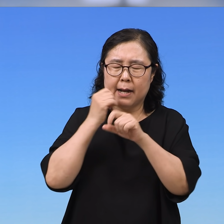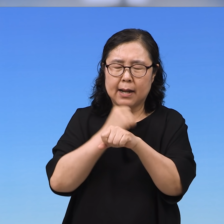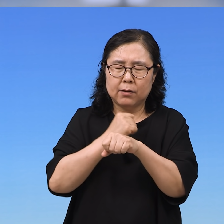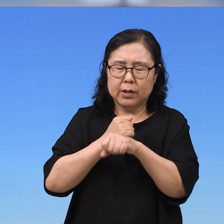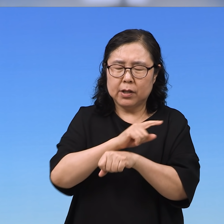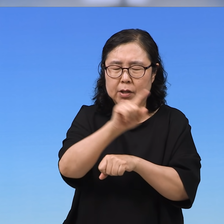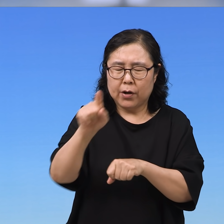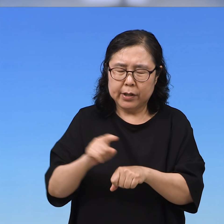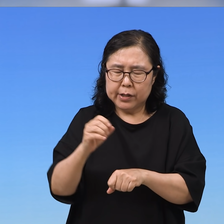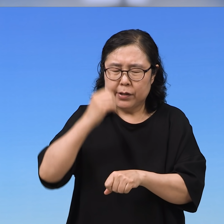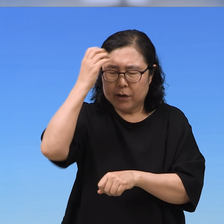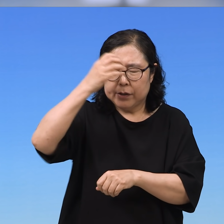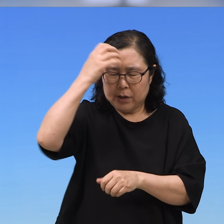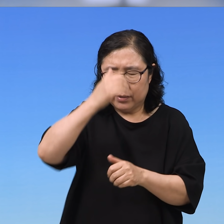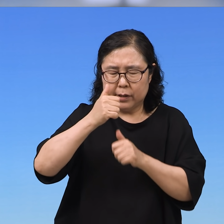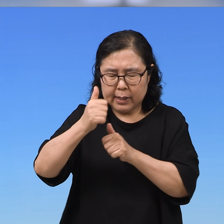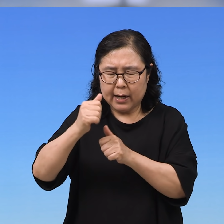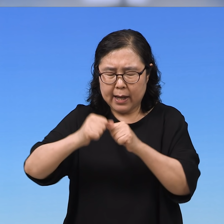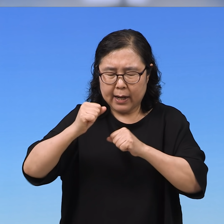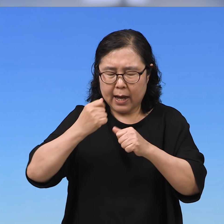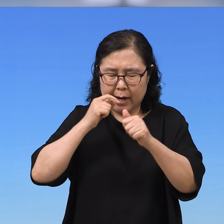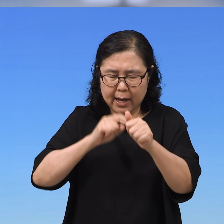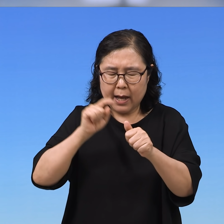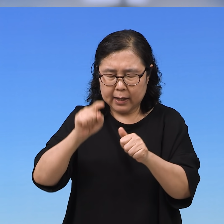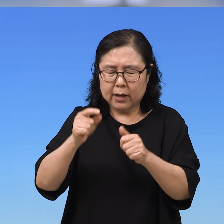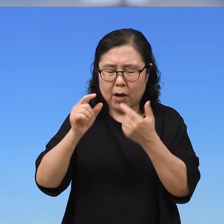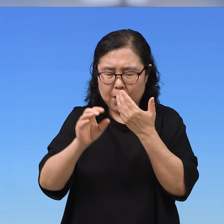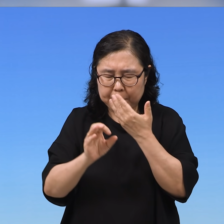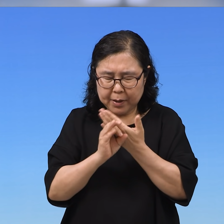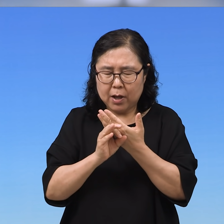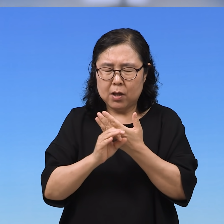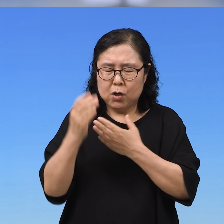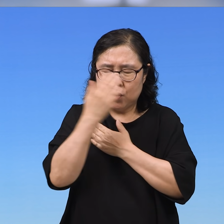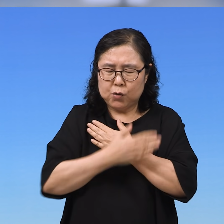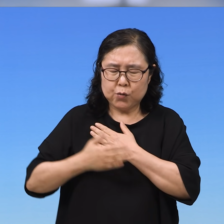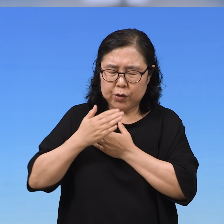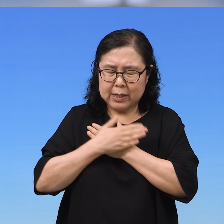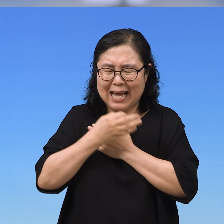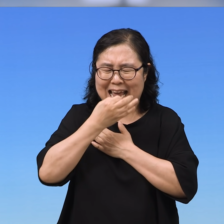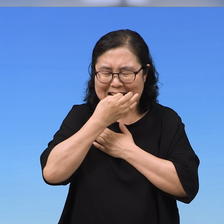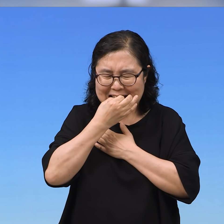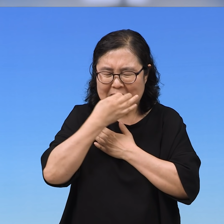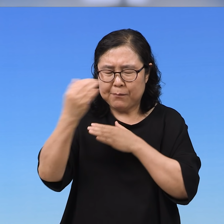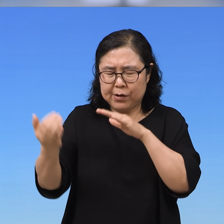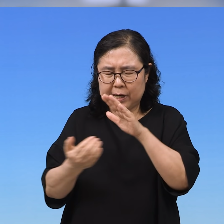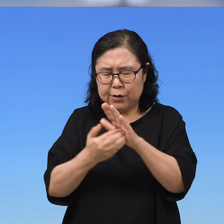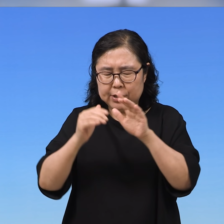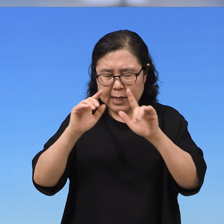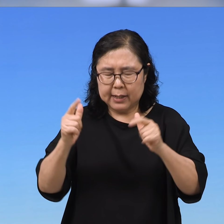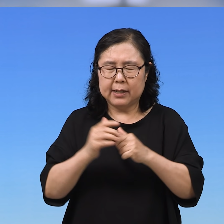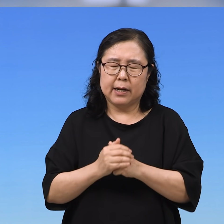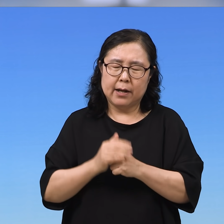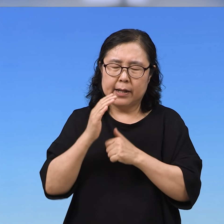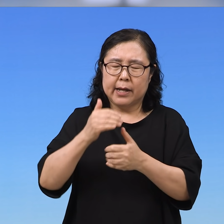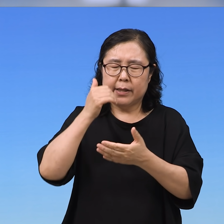내가 이르노니 너희는 성령을 따라 행하라. 그리하면 육체의 욕심을 이루지 아니하리라.